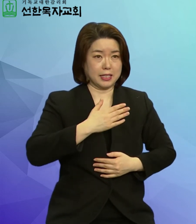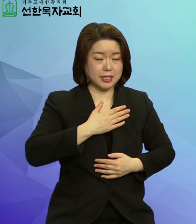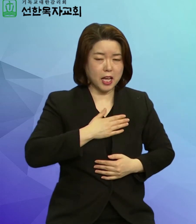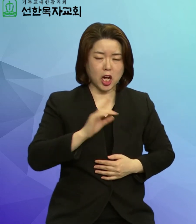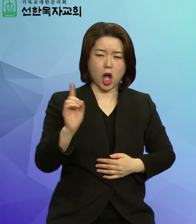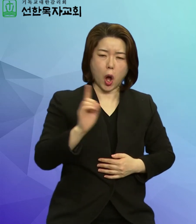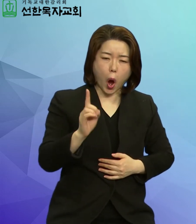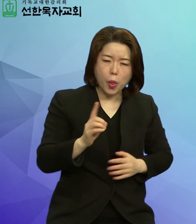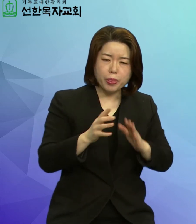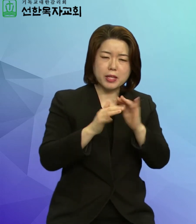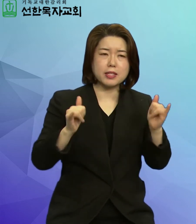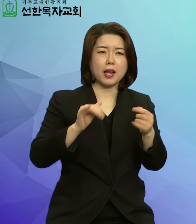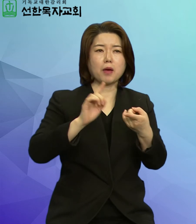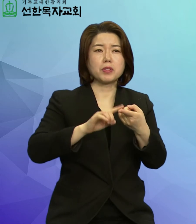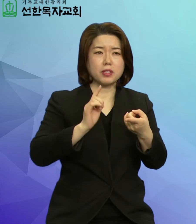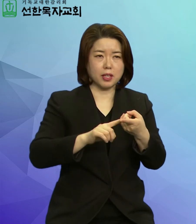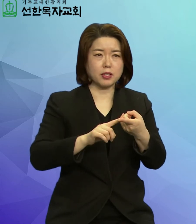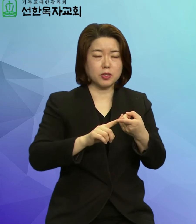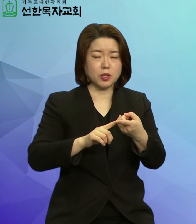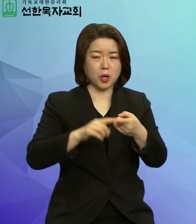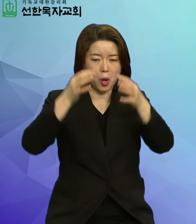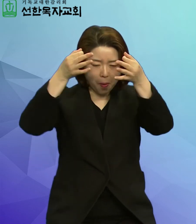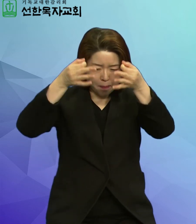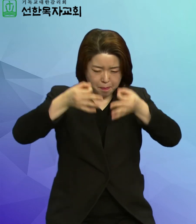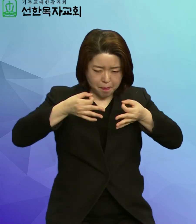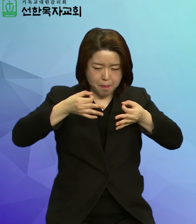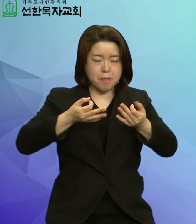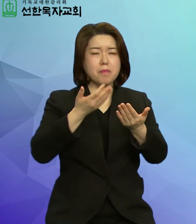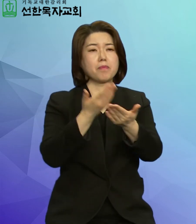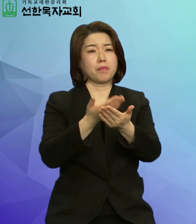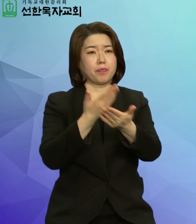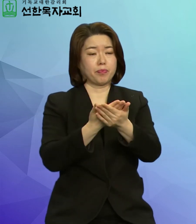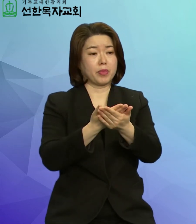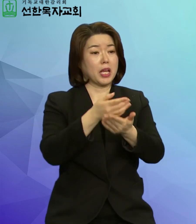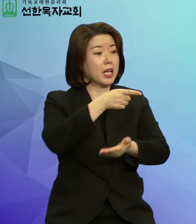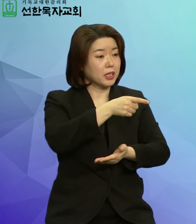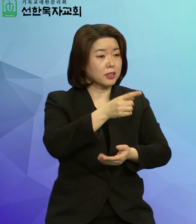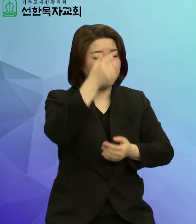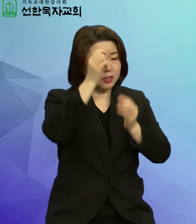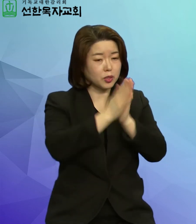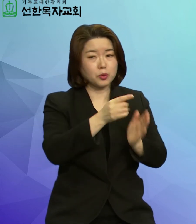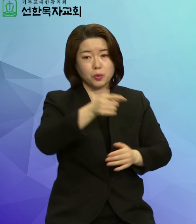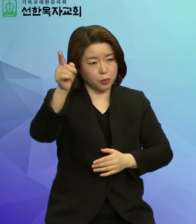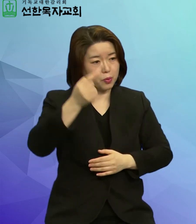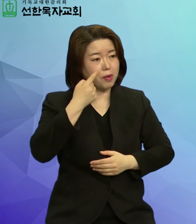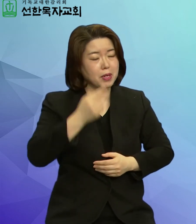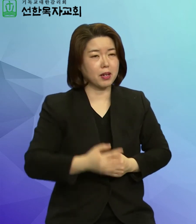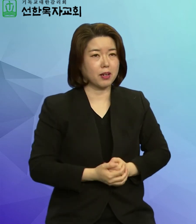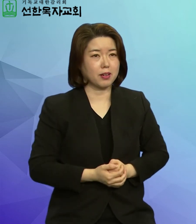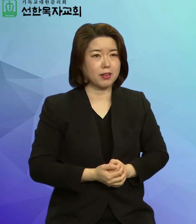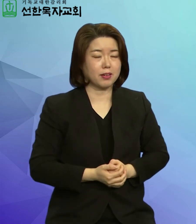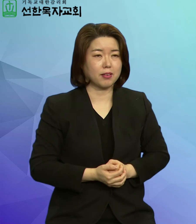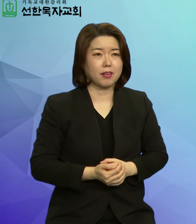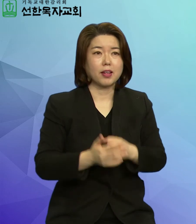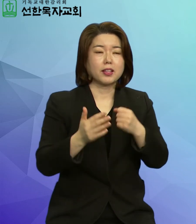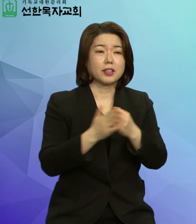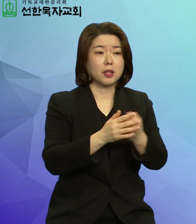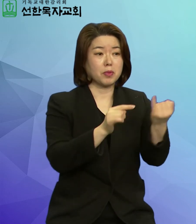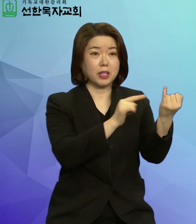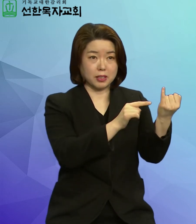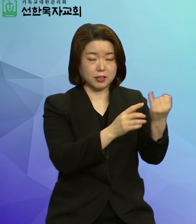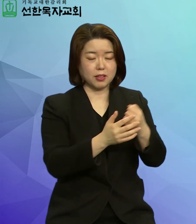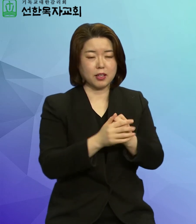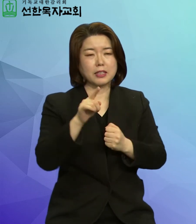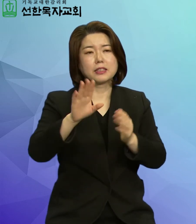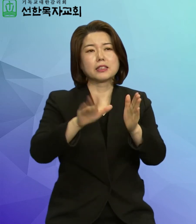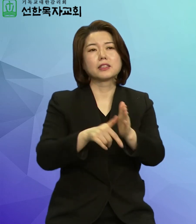저에게 제가 어떤 사람인지를 보게 해주세요. 그 기도를 하세요. 그래서